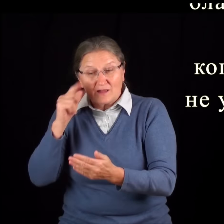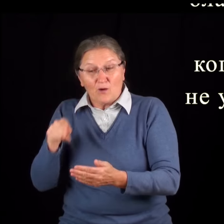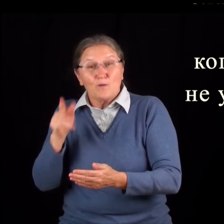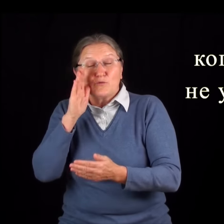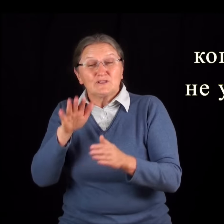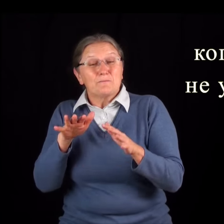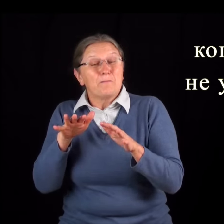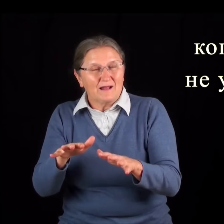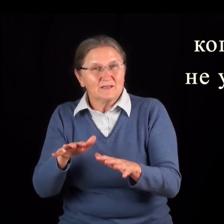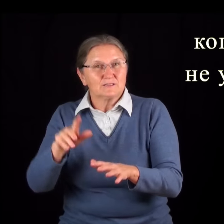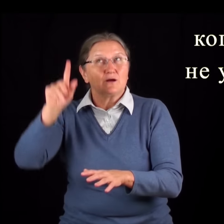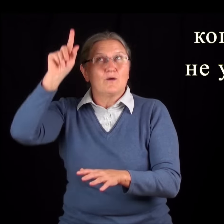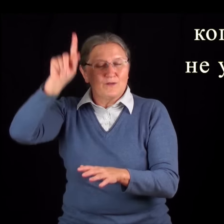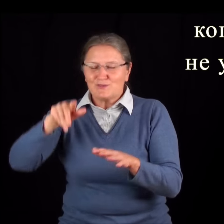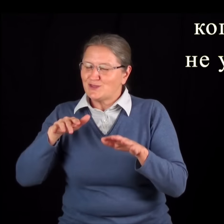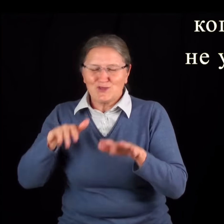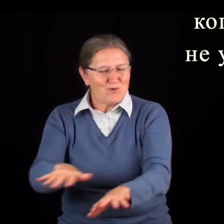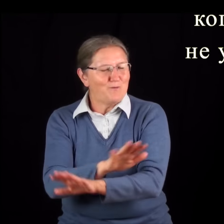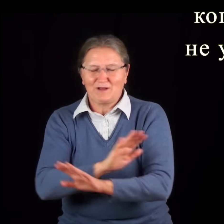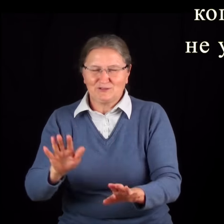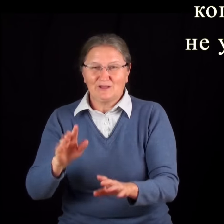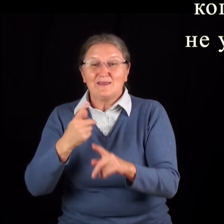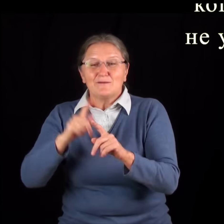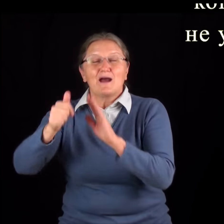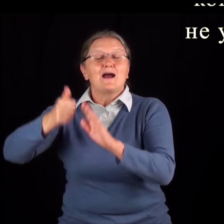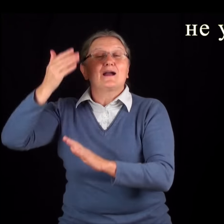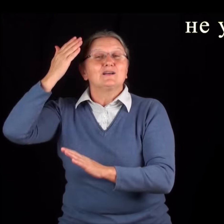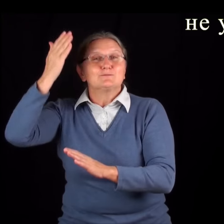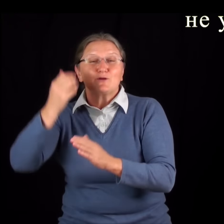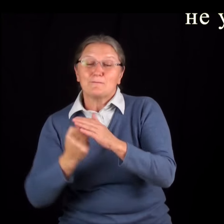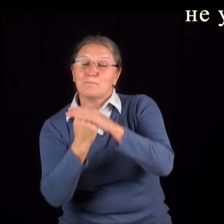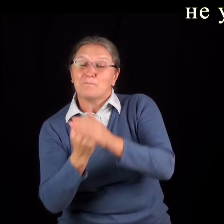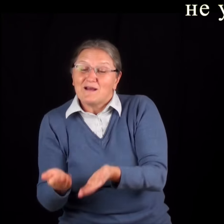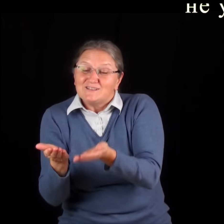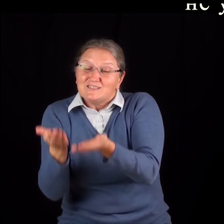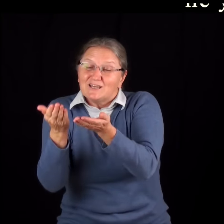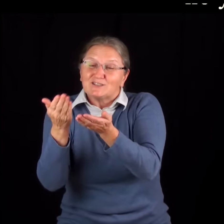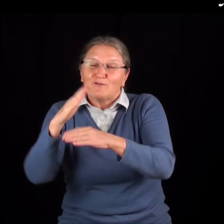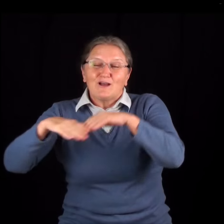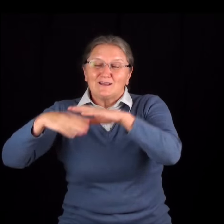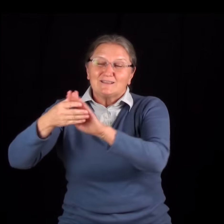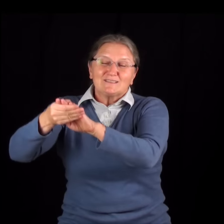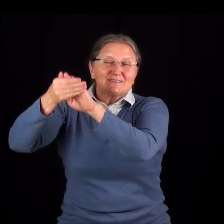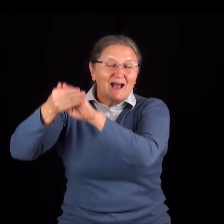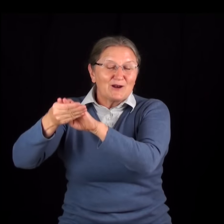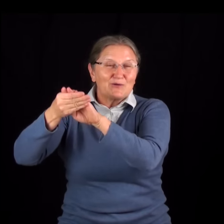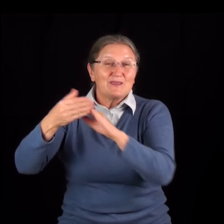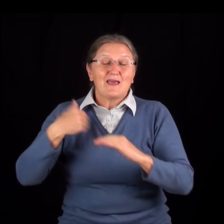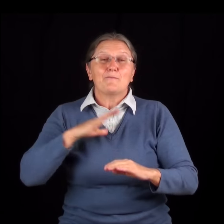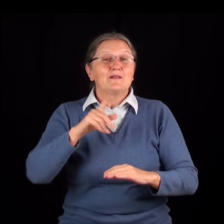Когда он будет падать, не упадет, ибо Господь поддерживает его за руку. Я